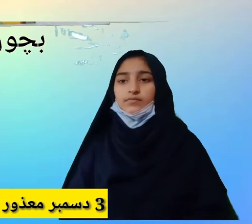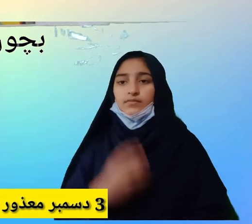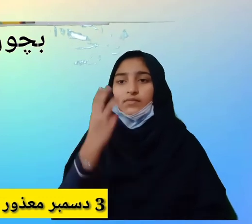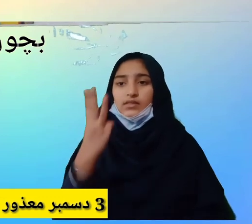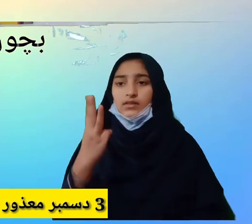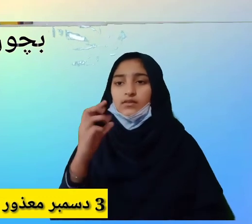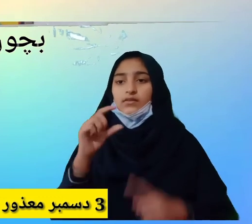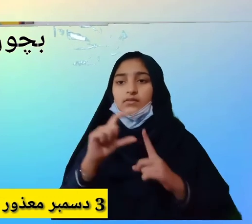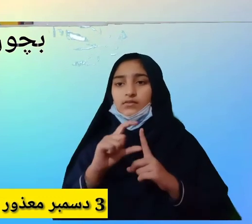3 दिसंबर